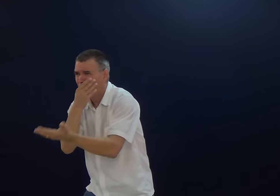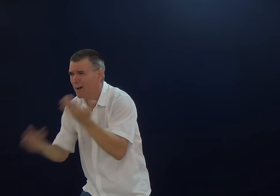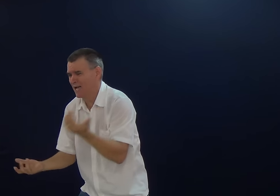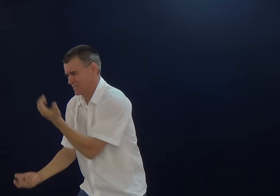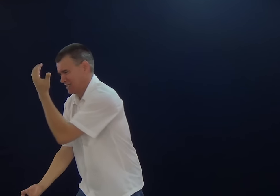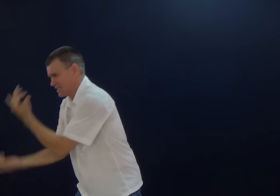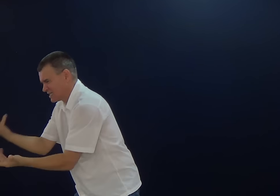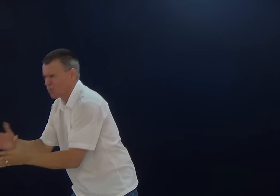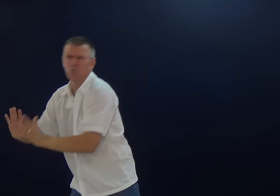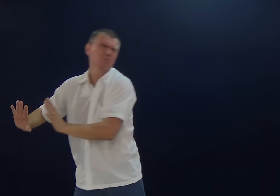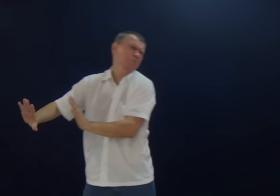das